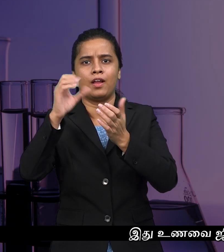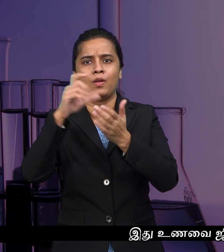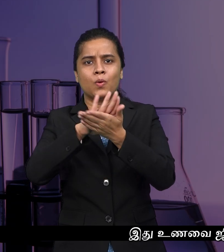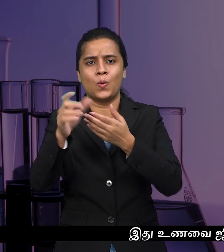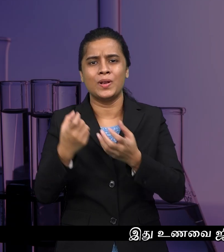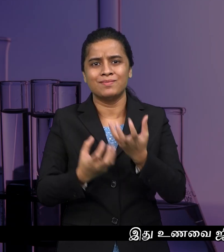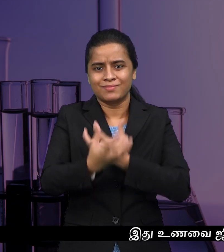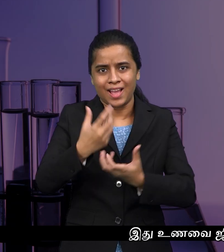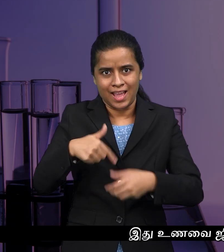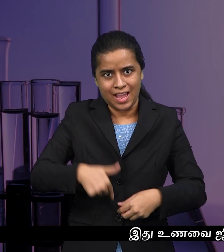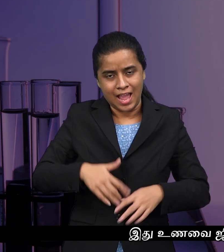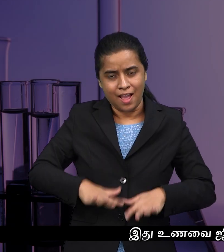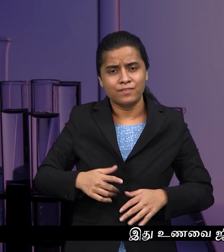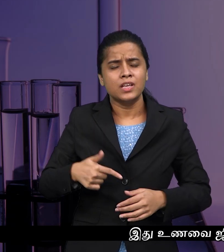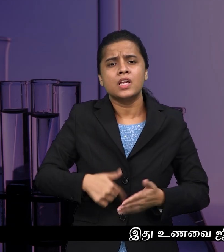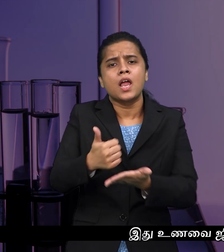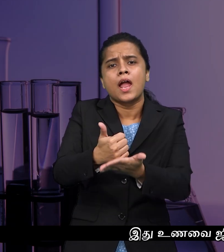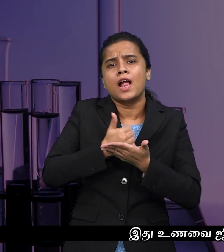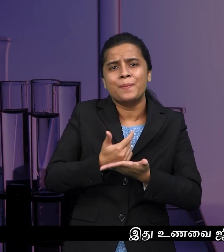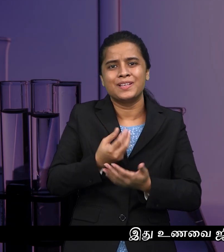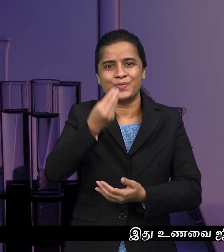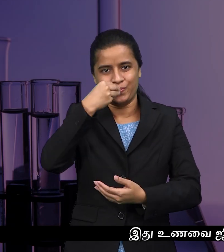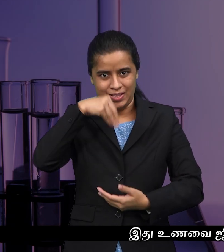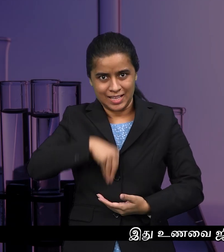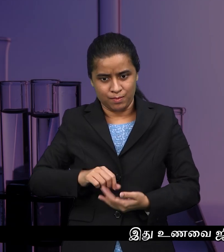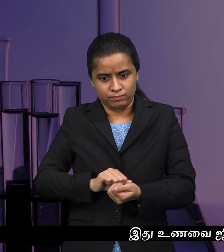இது உணவை ஜீரணிக்க நமக்கு உதவுகிறது.